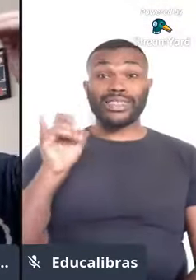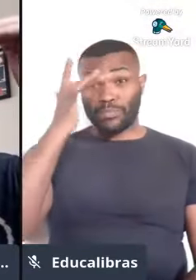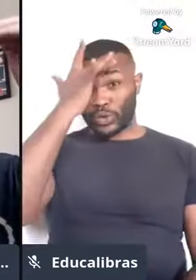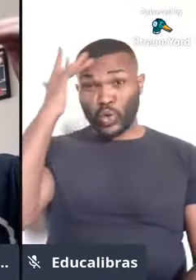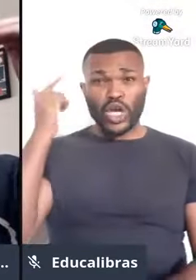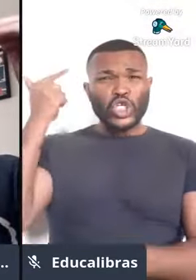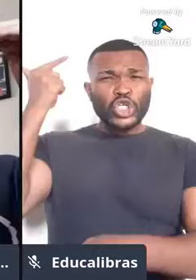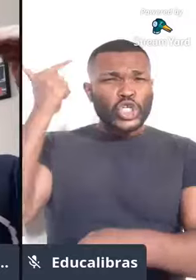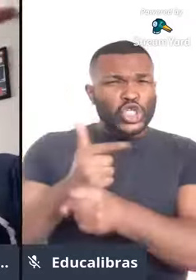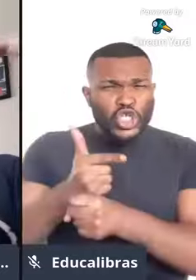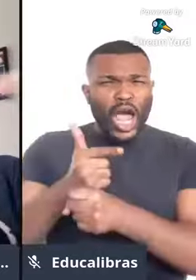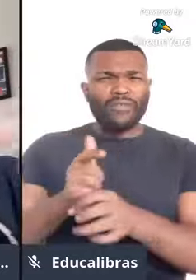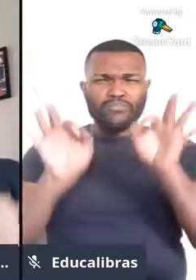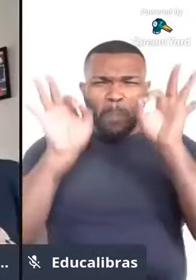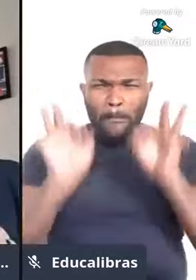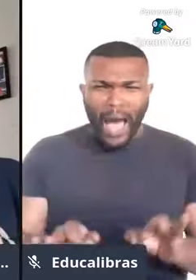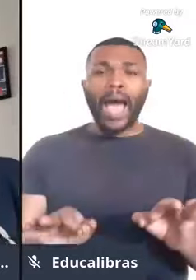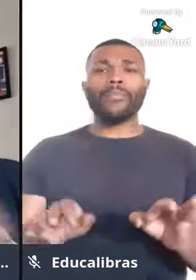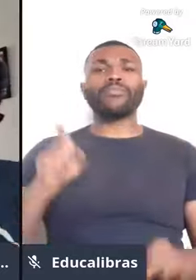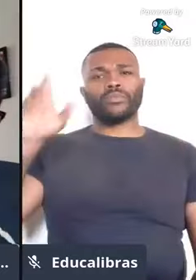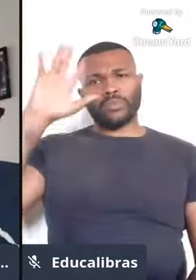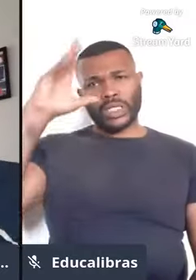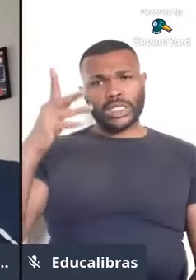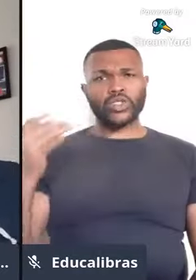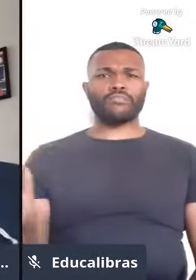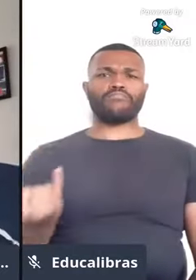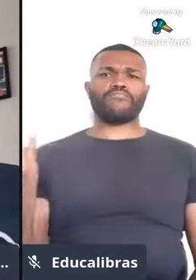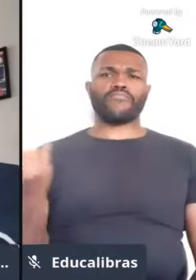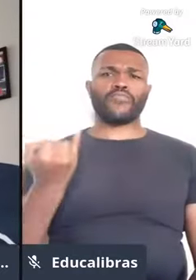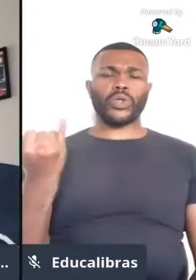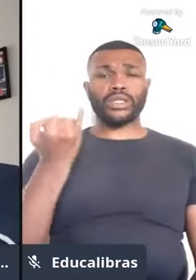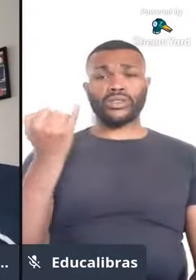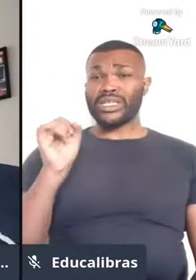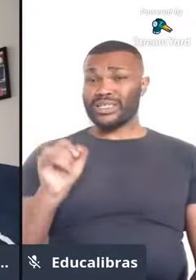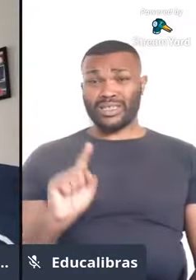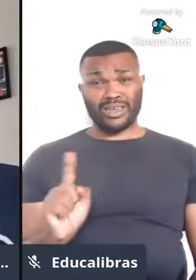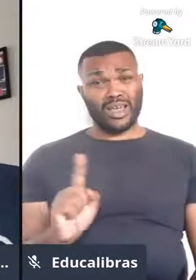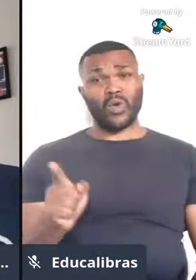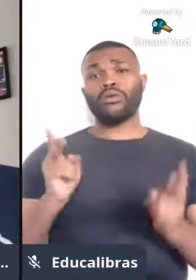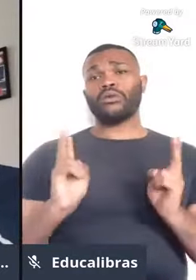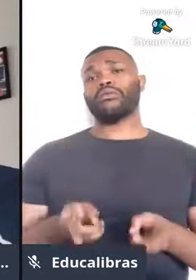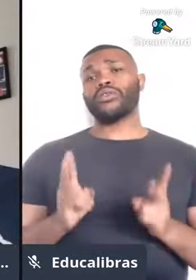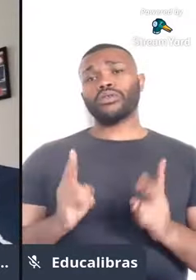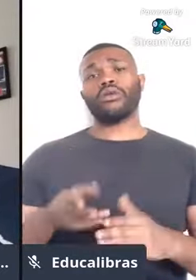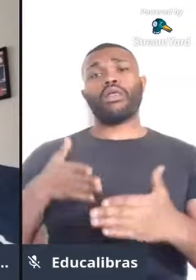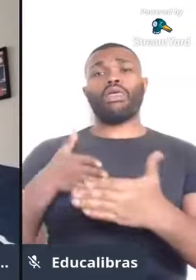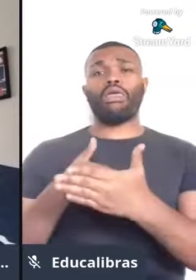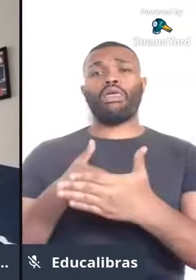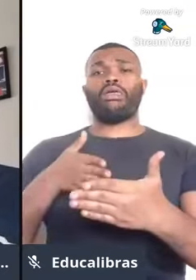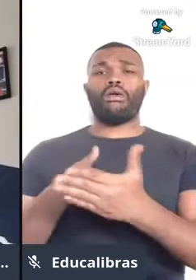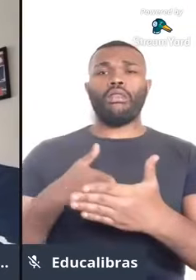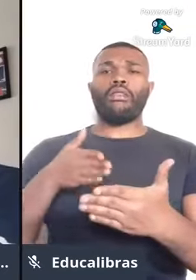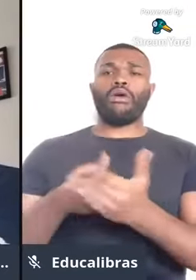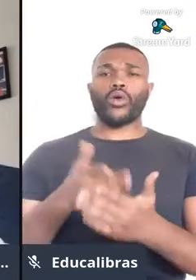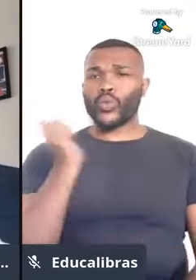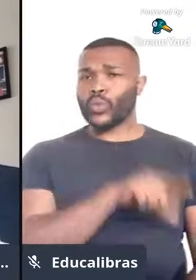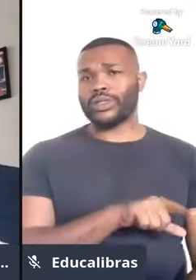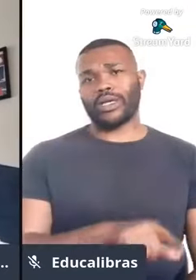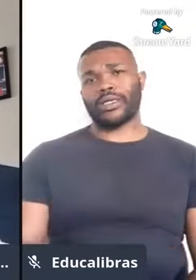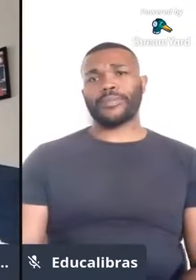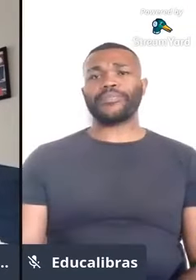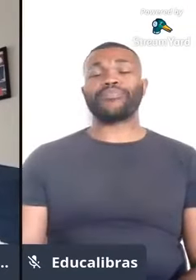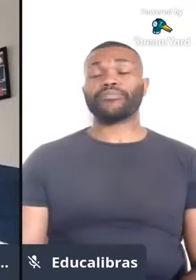cara lá de cima, decidir que é importante. Fora isso, a gente continua batendo e não adianta. E me diz uma